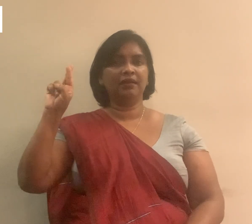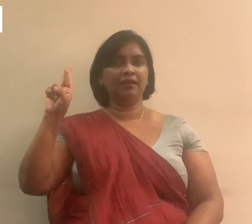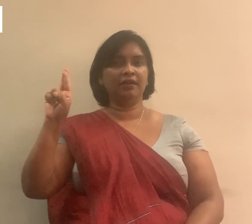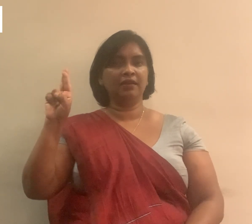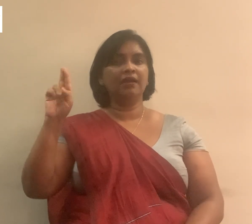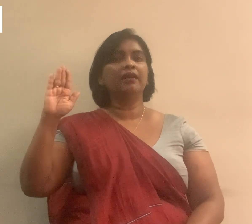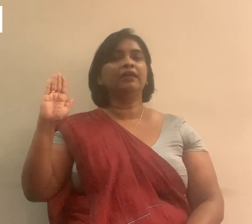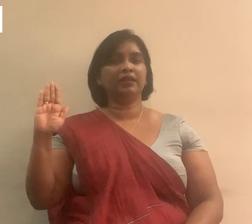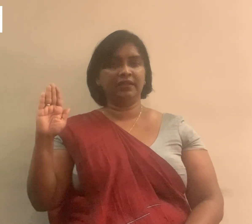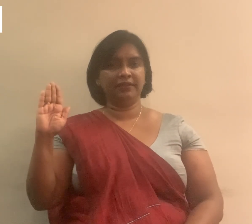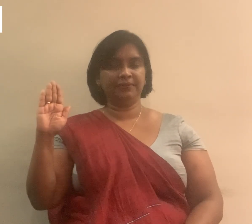ර